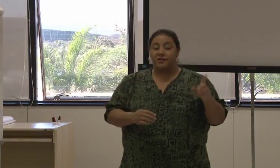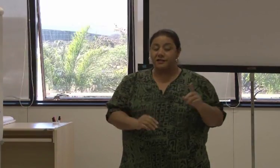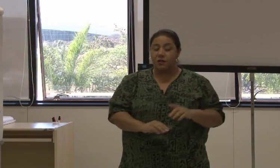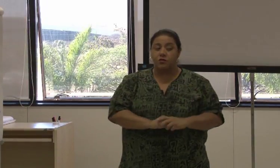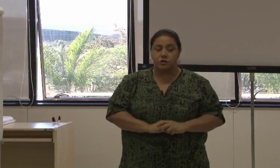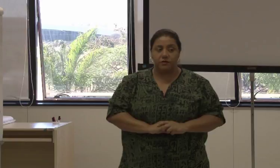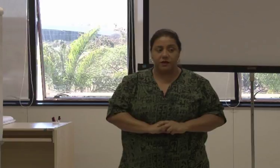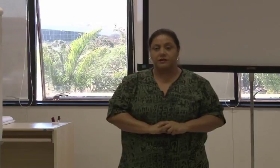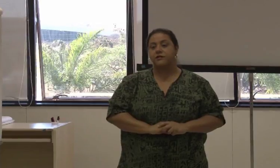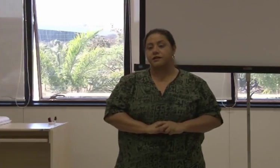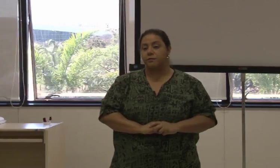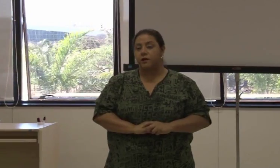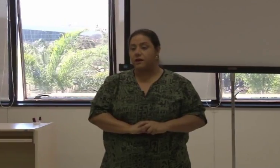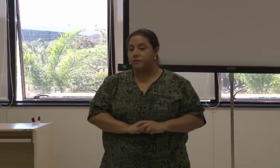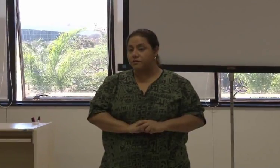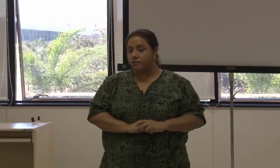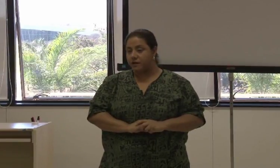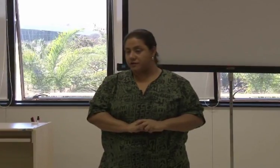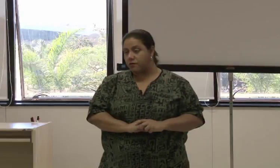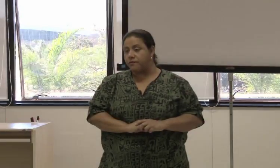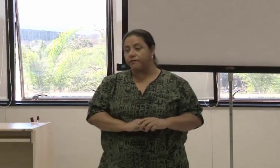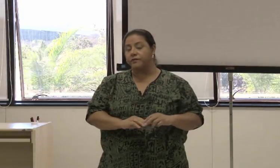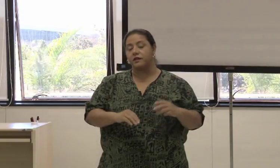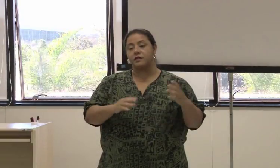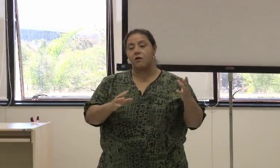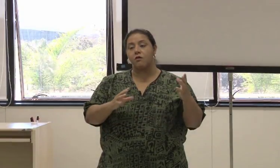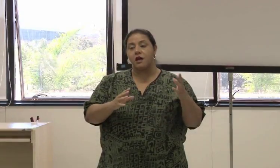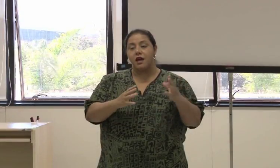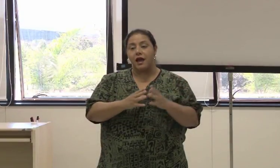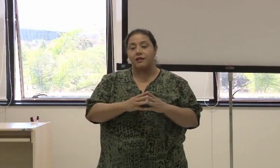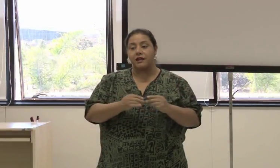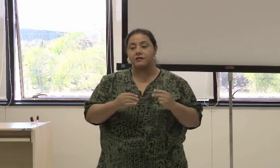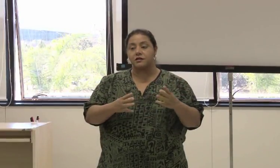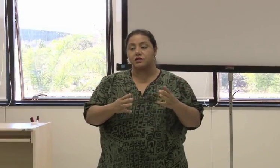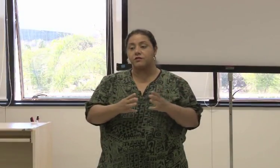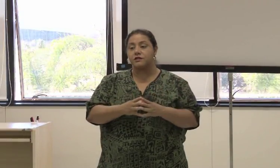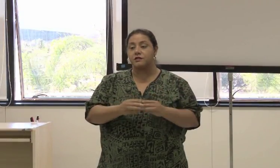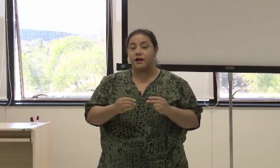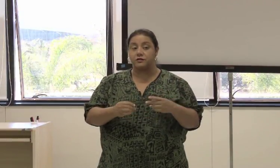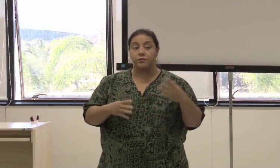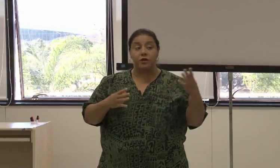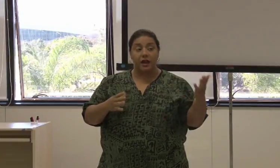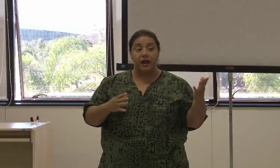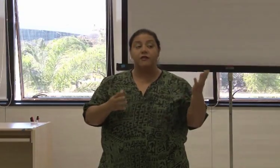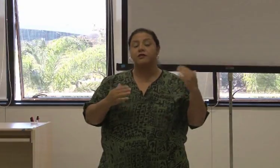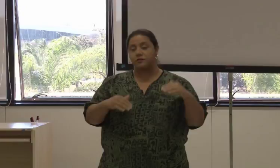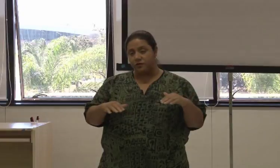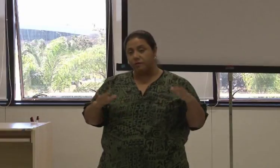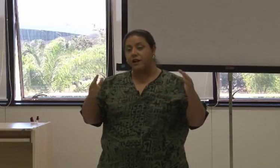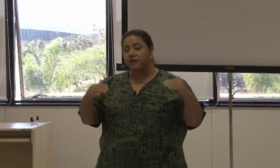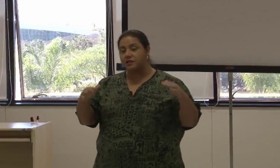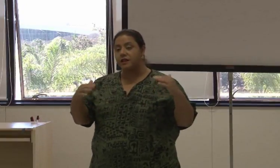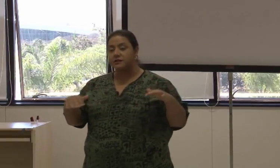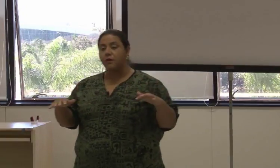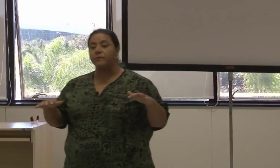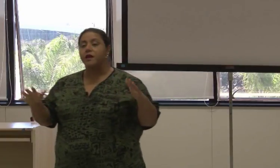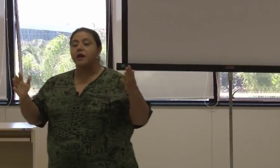ser a última vez que vai ter ProLibras no Brasil. Então, é interessante que vocês façam, porque vocês vão ver pela legislação que